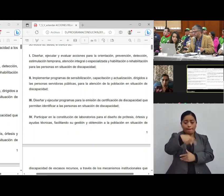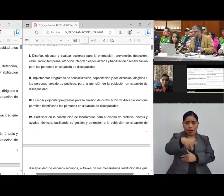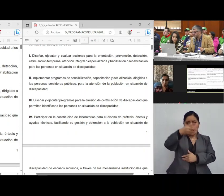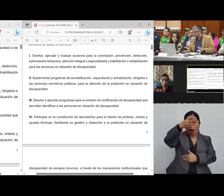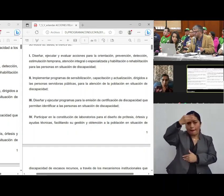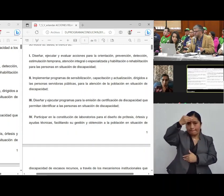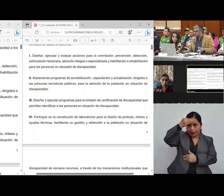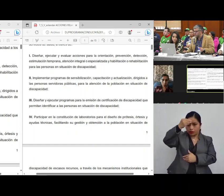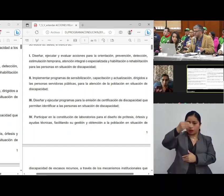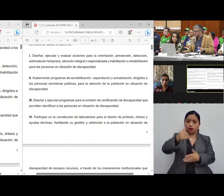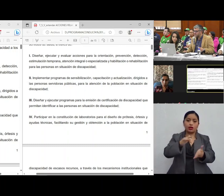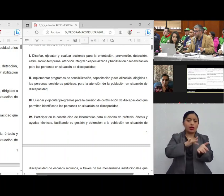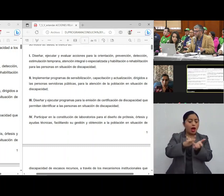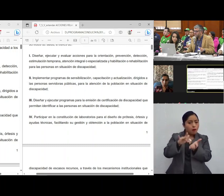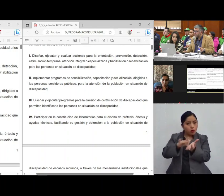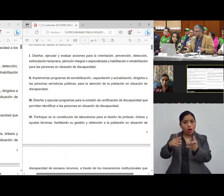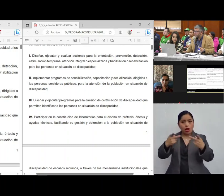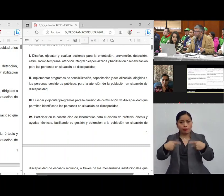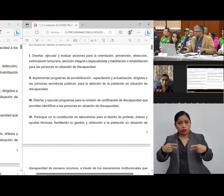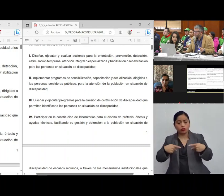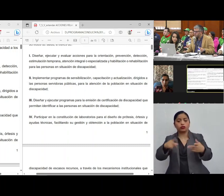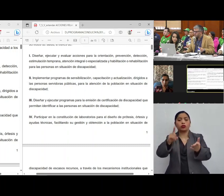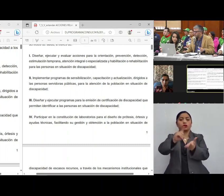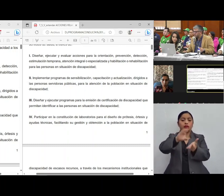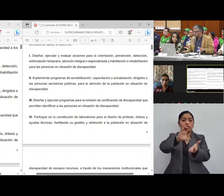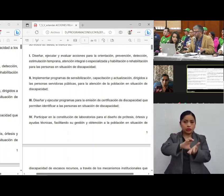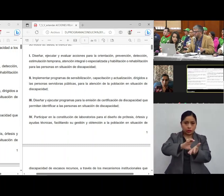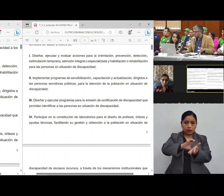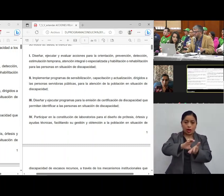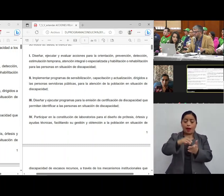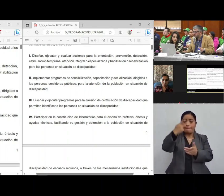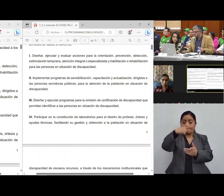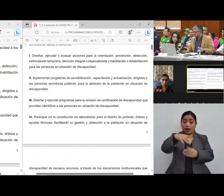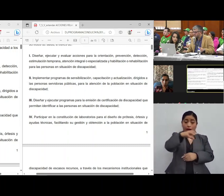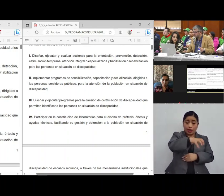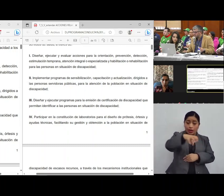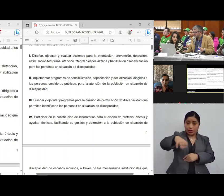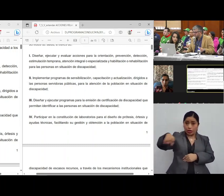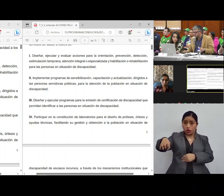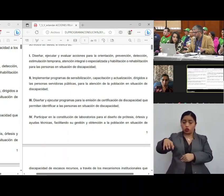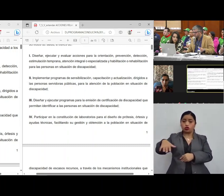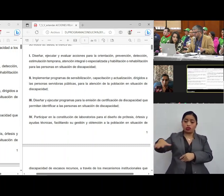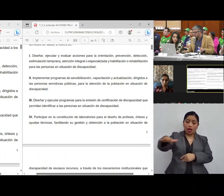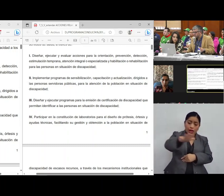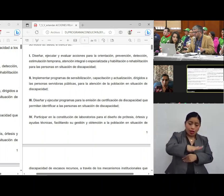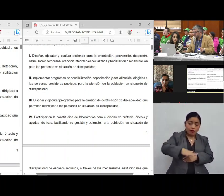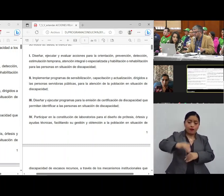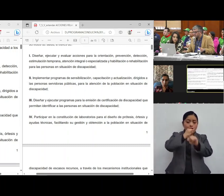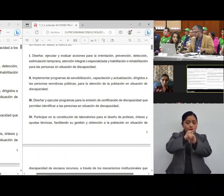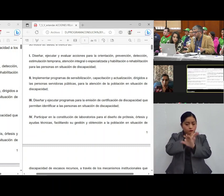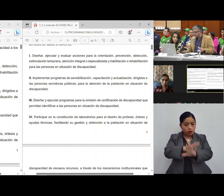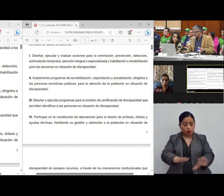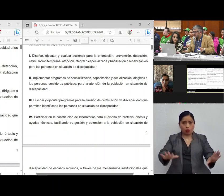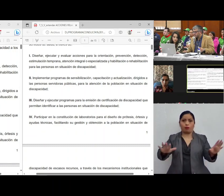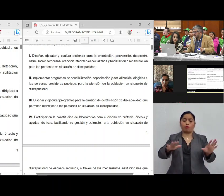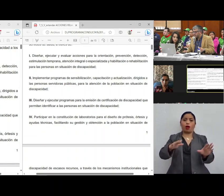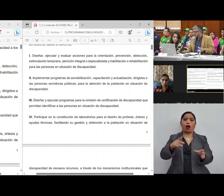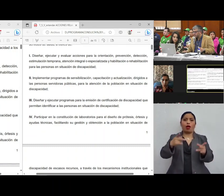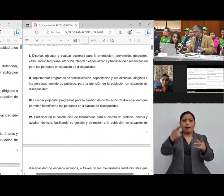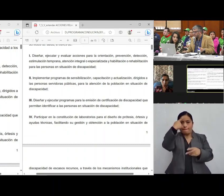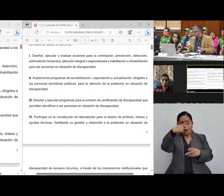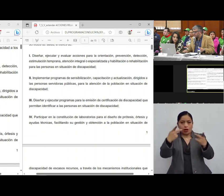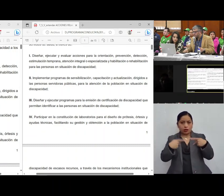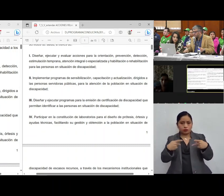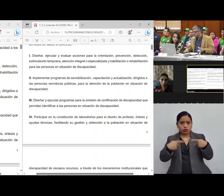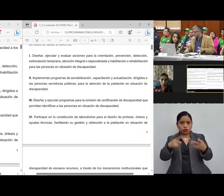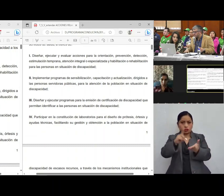personas servidoras públicas para la atención de la población en situación de discapacidad. Tercera, diseñar y